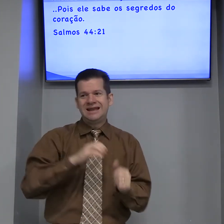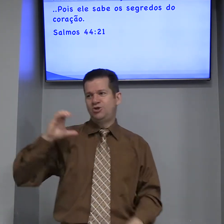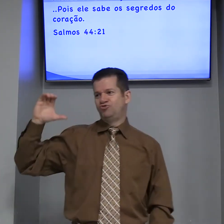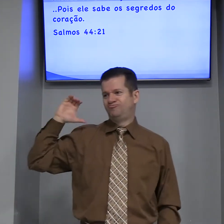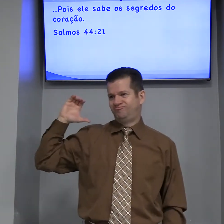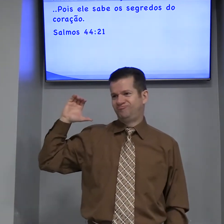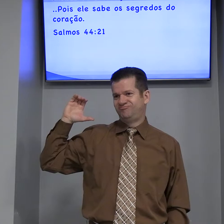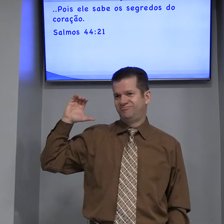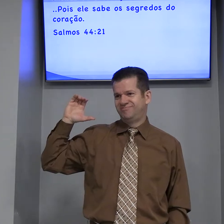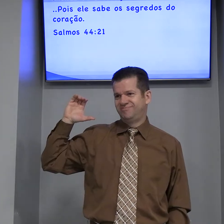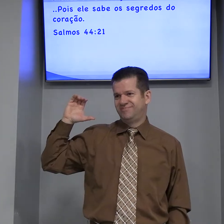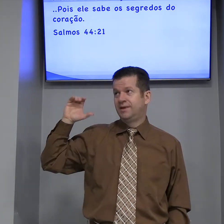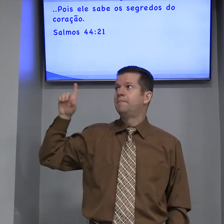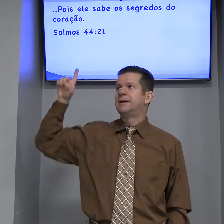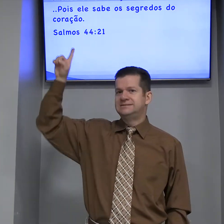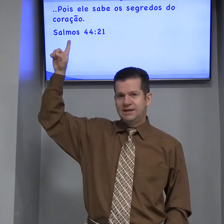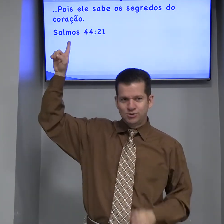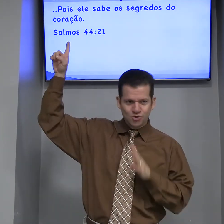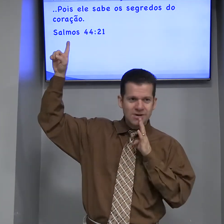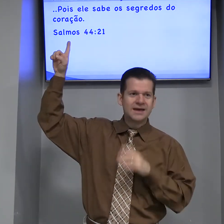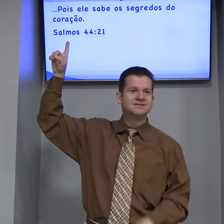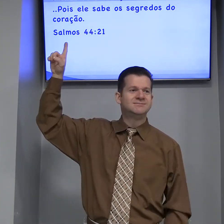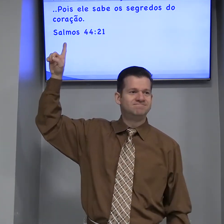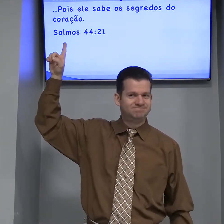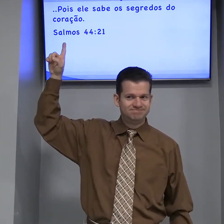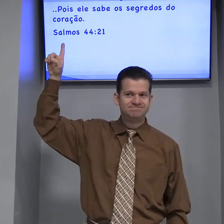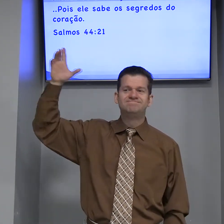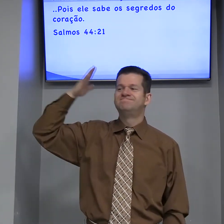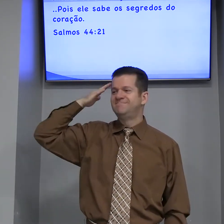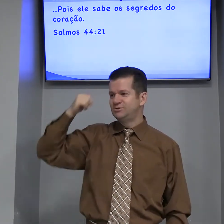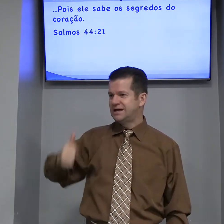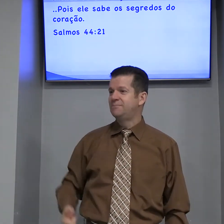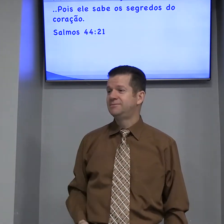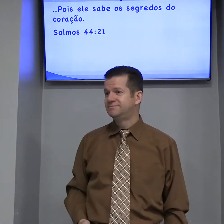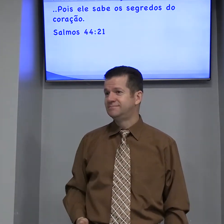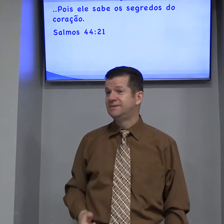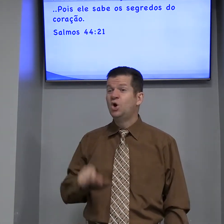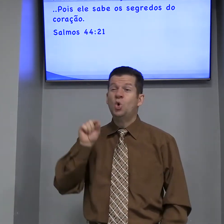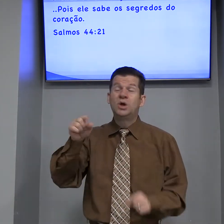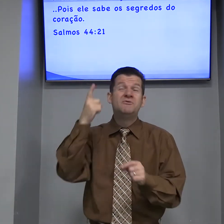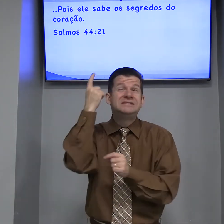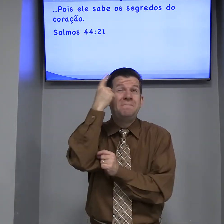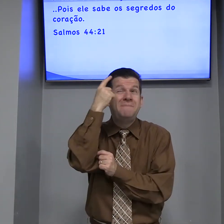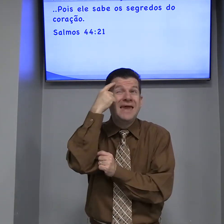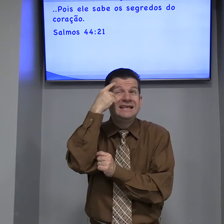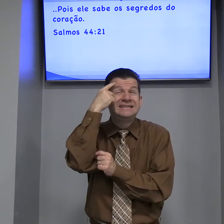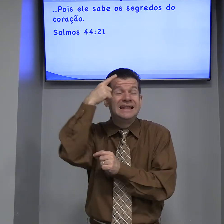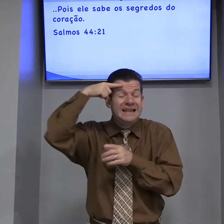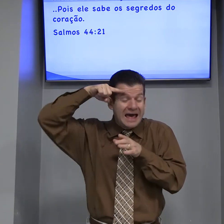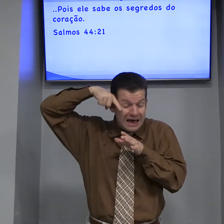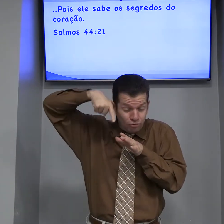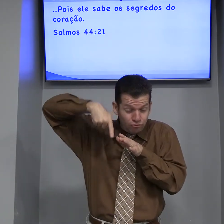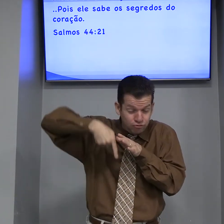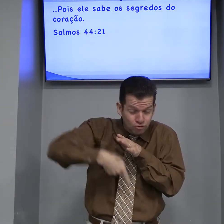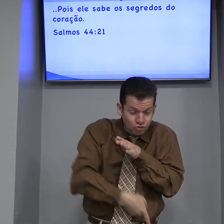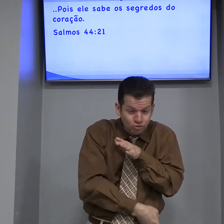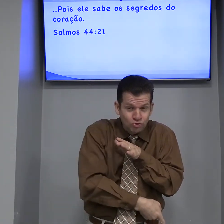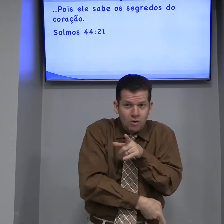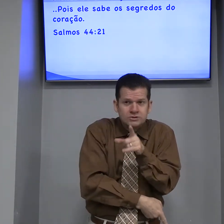segredo. Mas Deus conhece. Deus sabe. O que você pensa lá no fundo, você